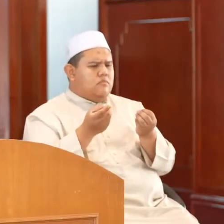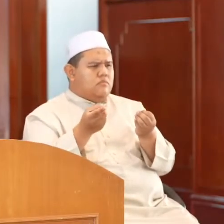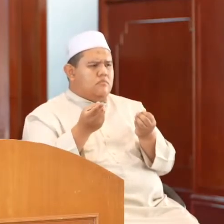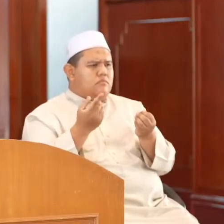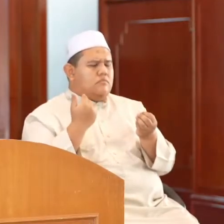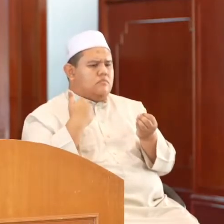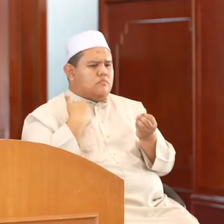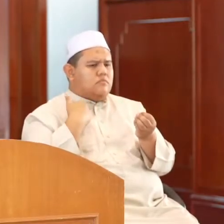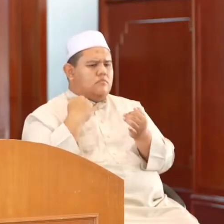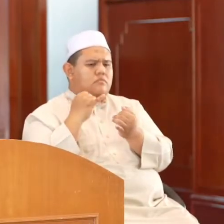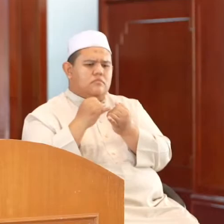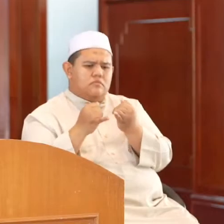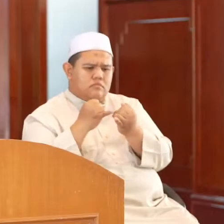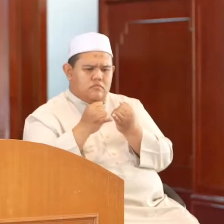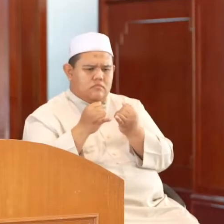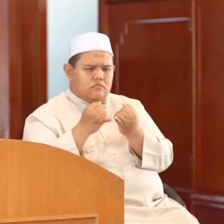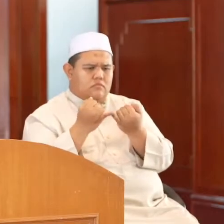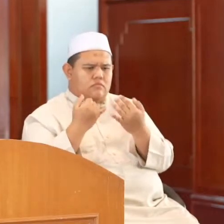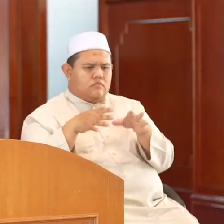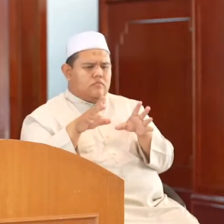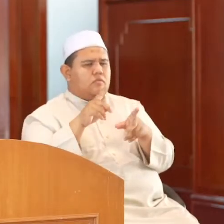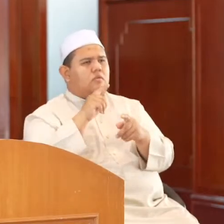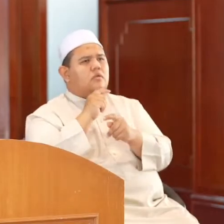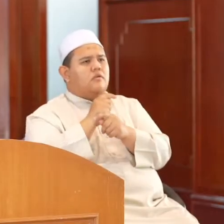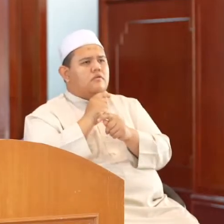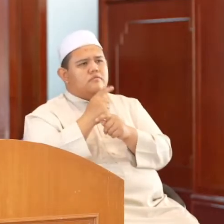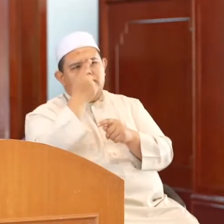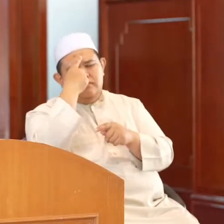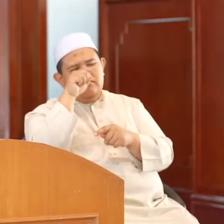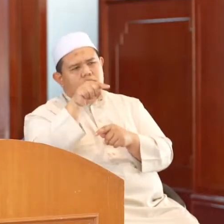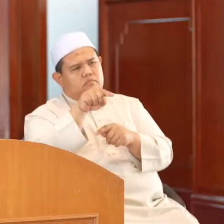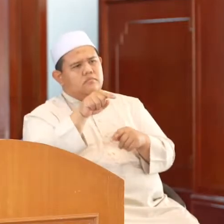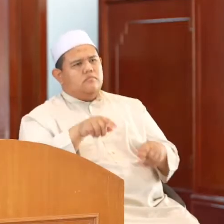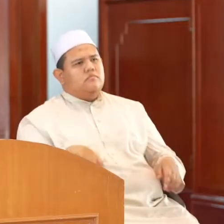dosa terakhirnya yang telah ditakdirkan ke atasmu.